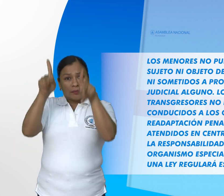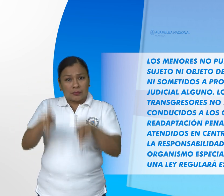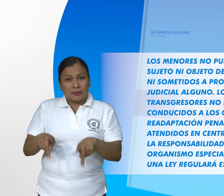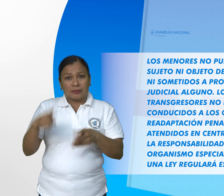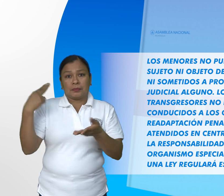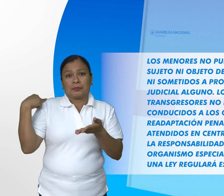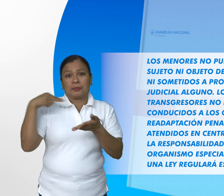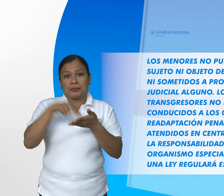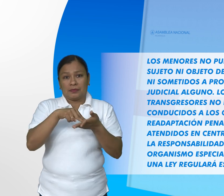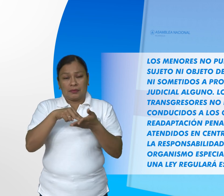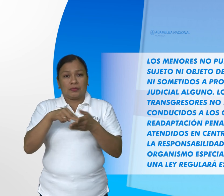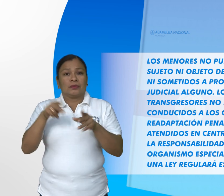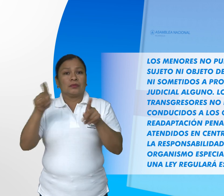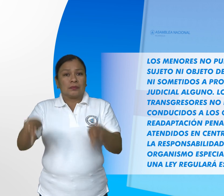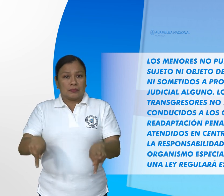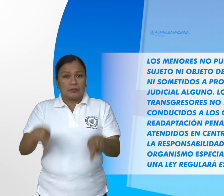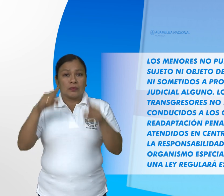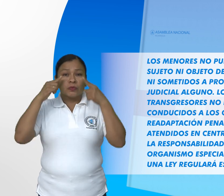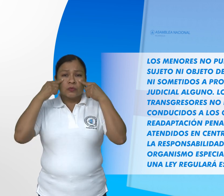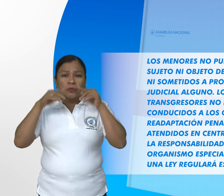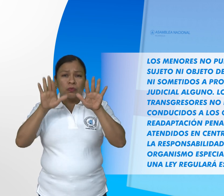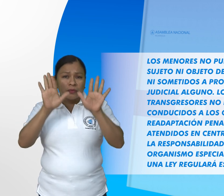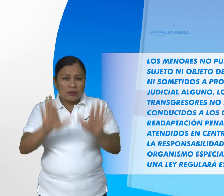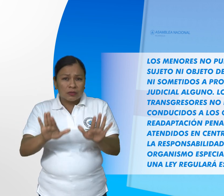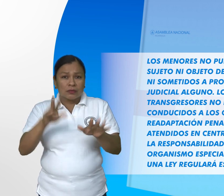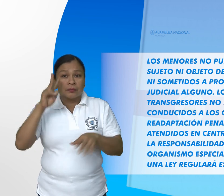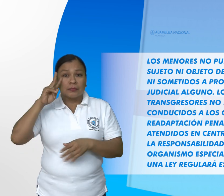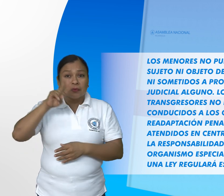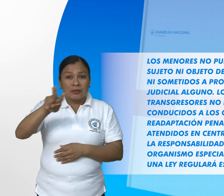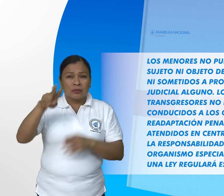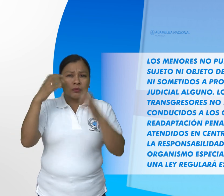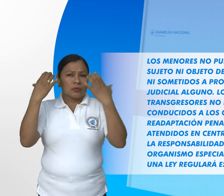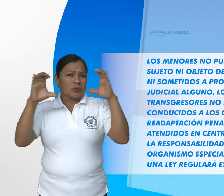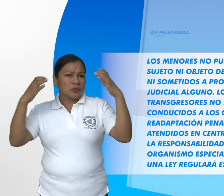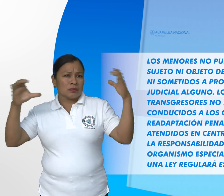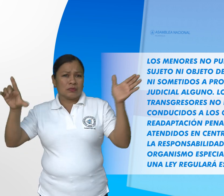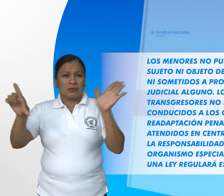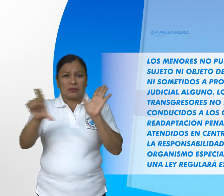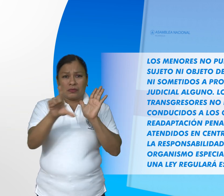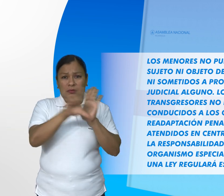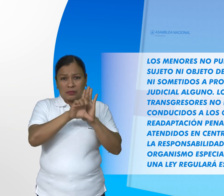responsabilidad del organismo especializado. Una ley regulará esta materia.